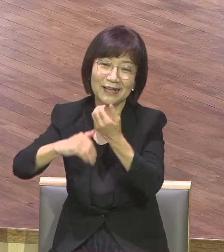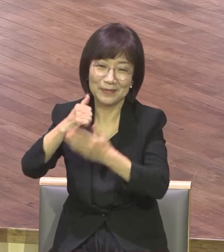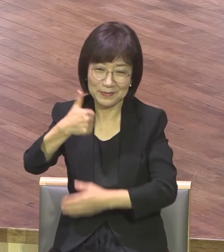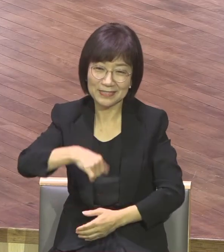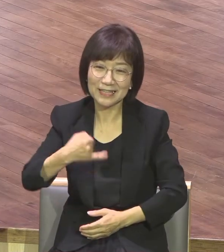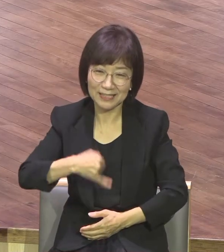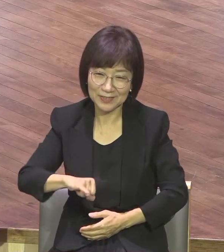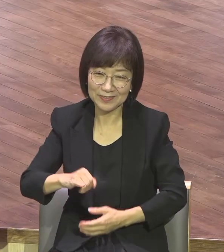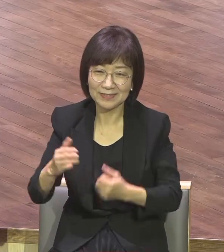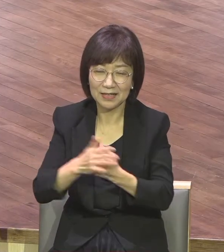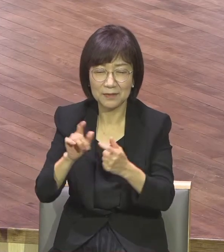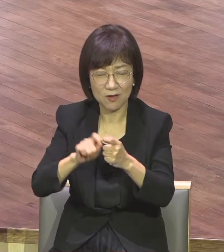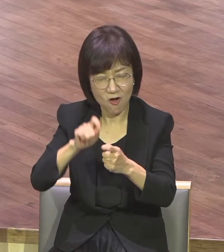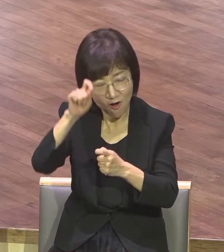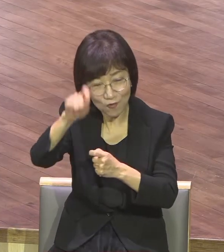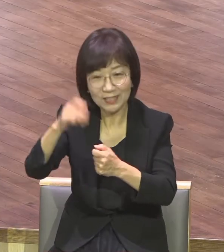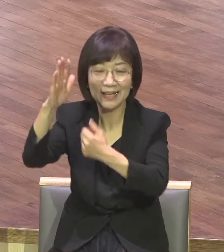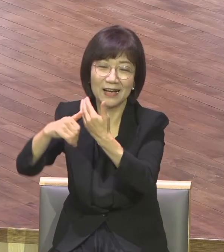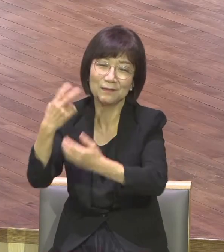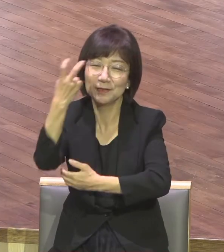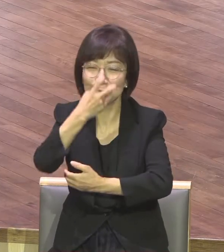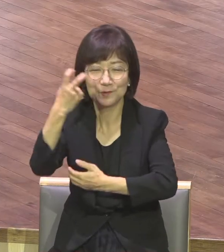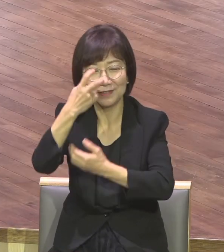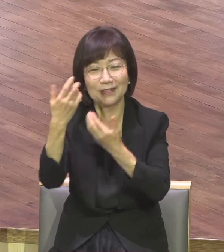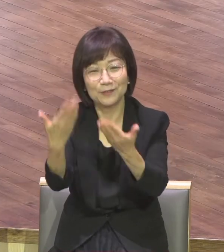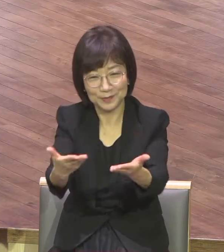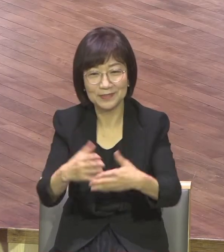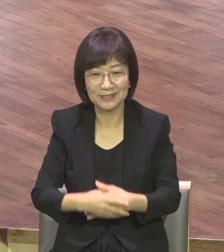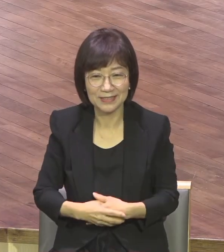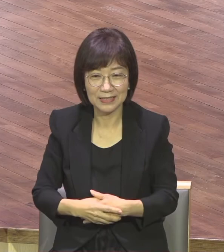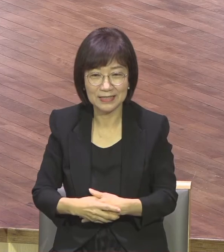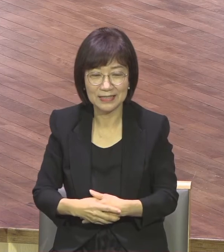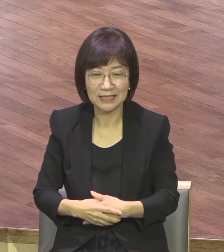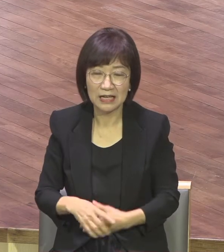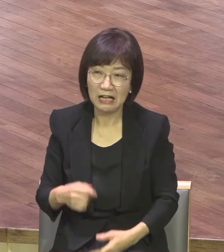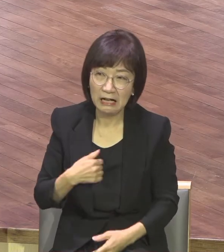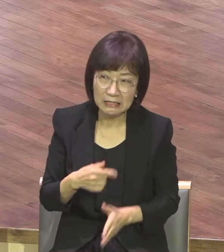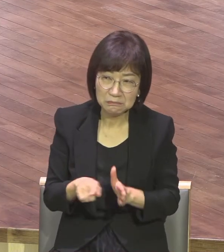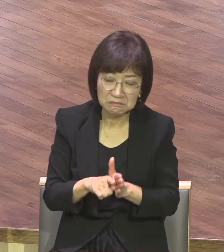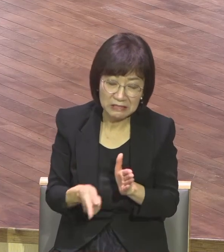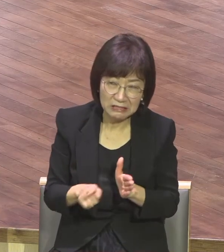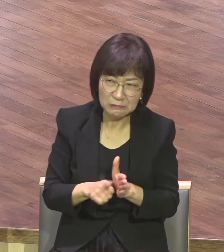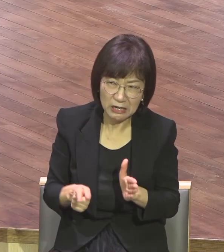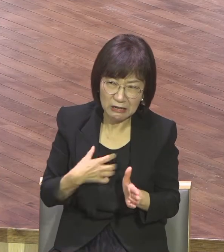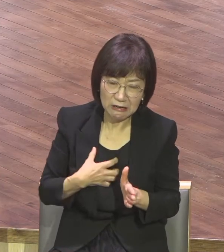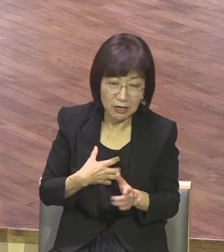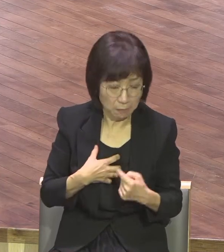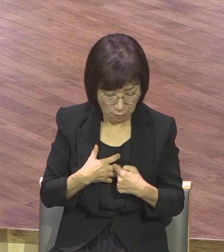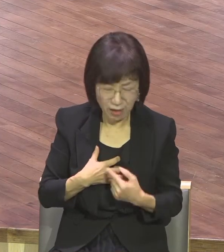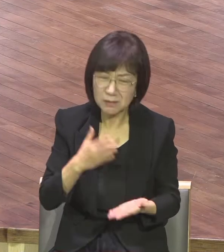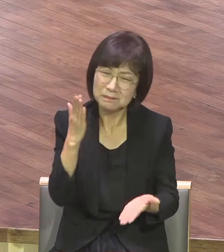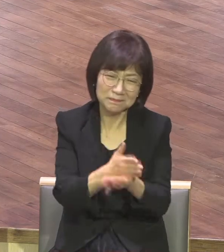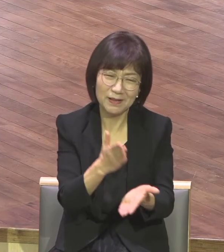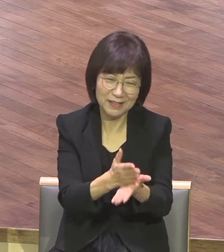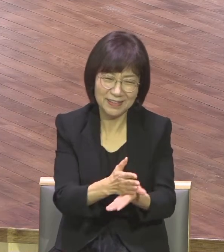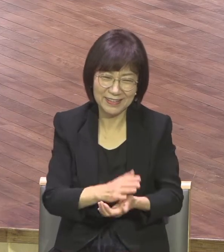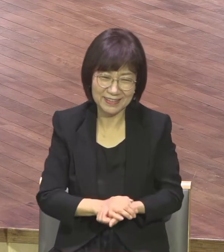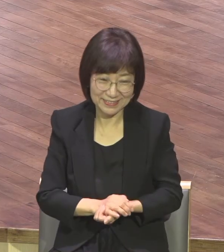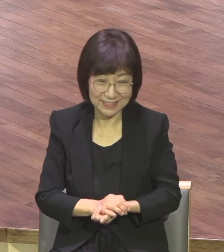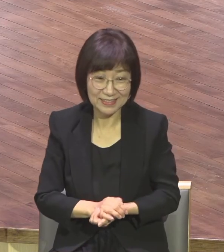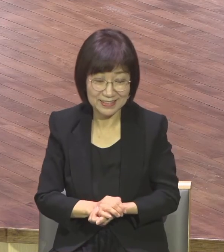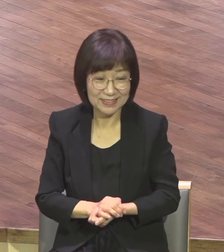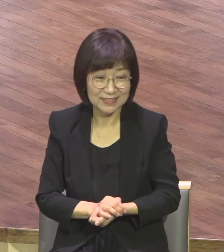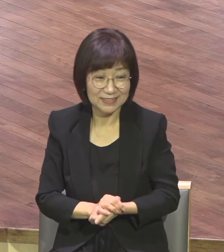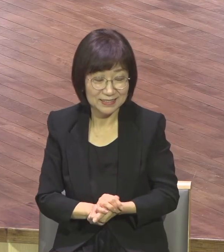신분이에요. 영원히 보장됐다니까. 여러분이 자꾸 땅 계산하고 불신앙하니까 그렇지 다 계산 다 끝났어요. 그렇기